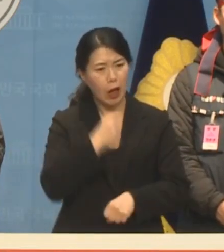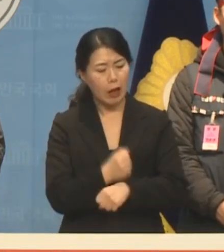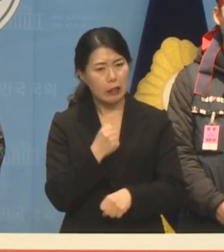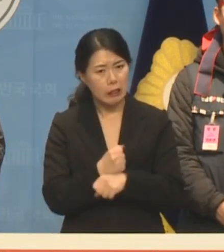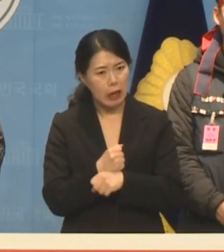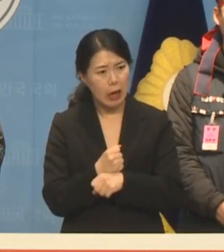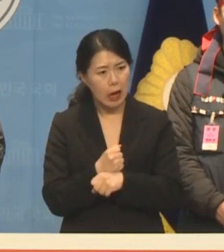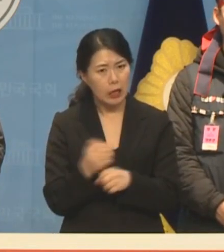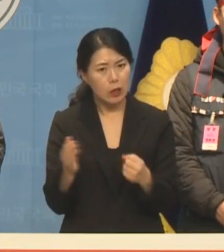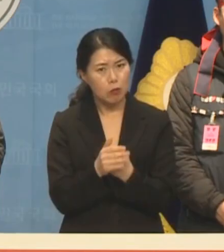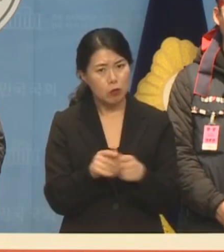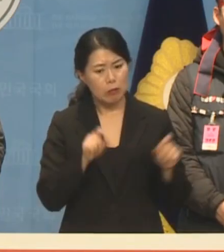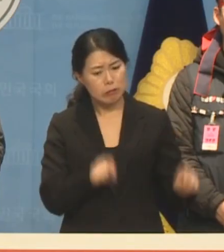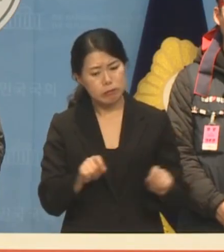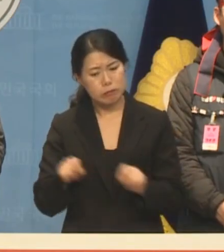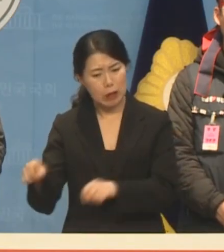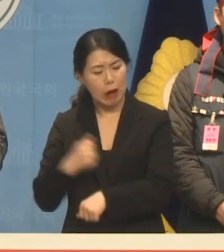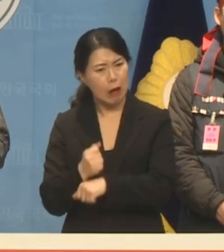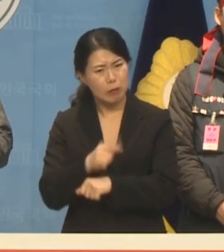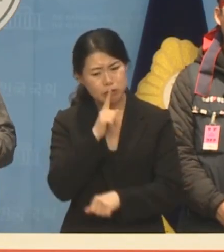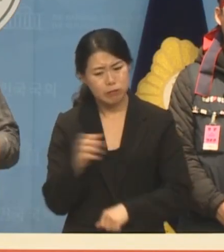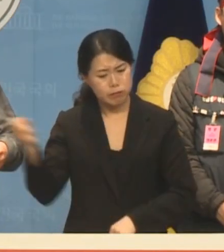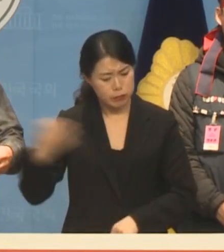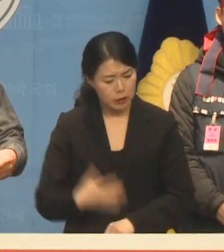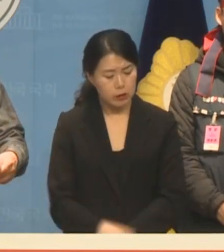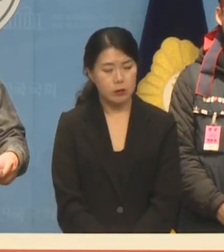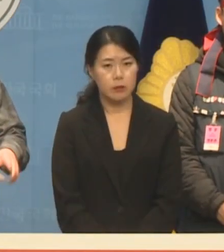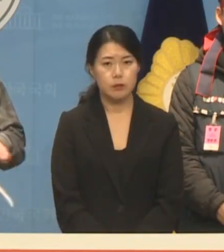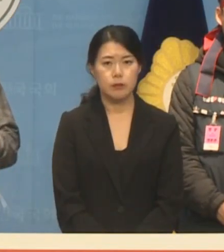시일이 오래 걸린다고 이야기하고 있다.